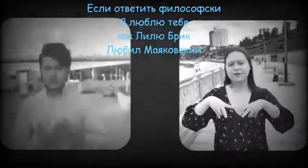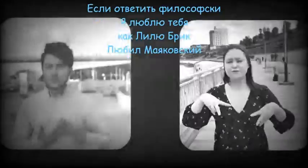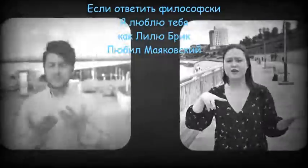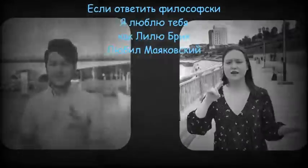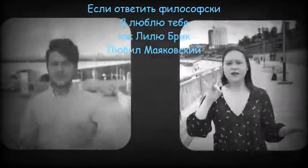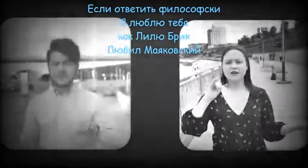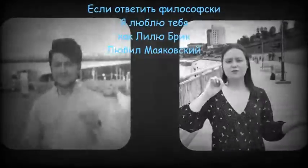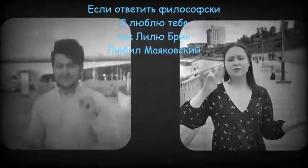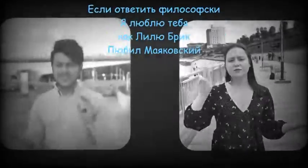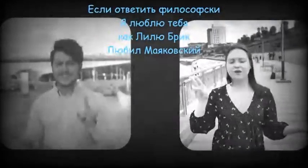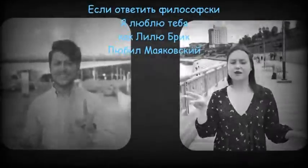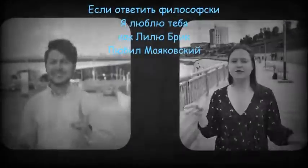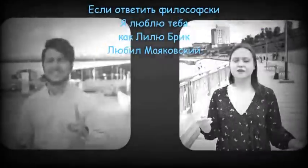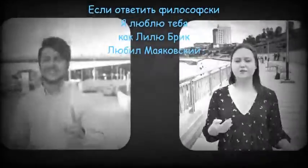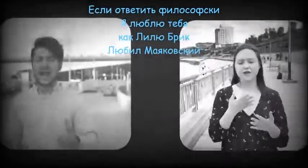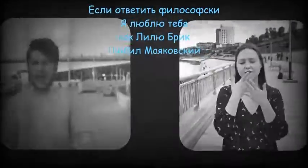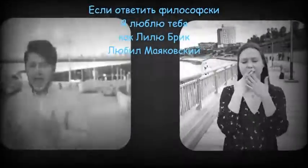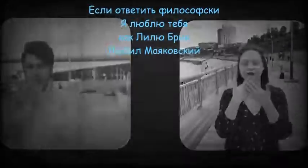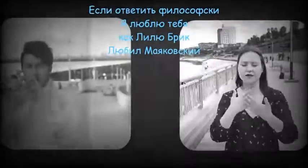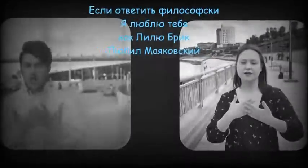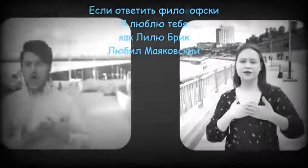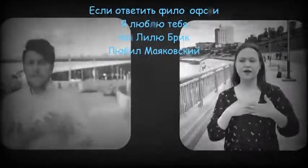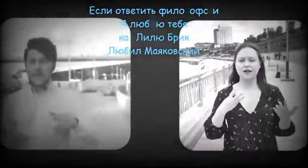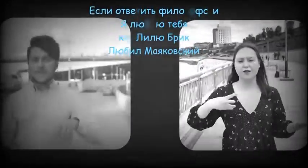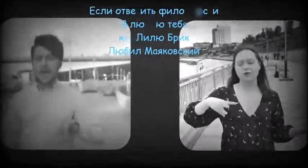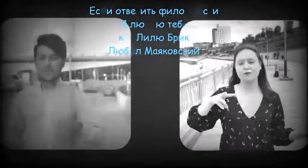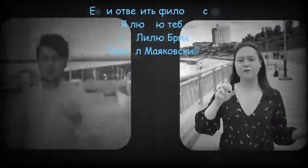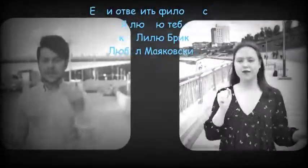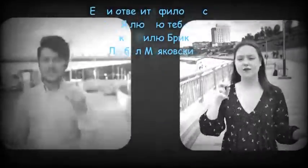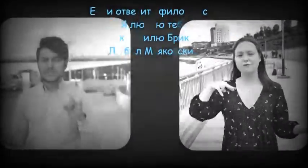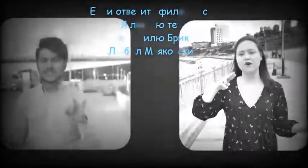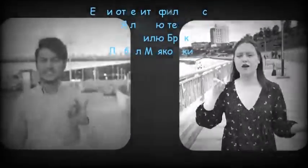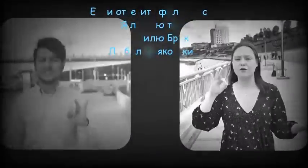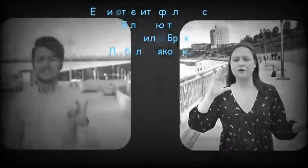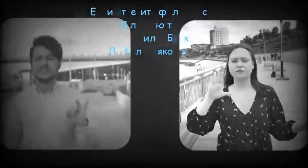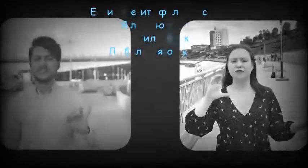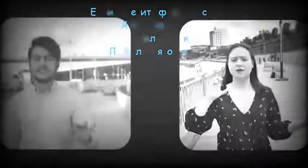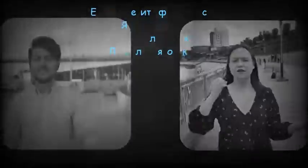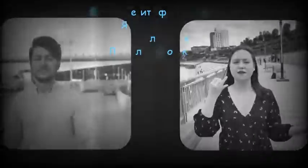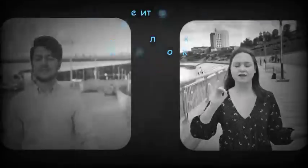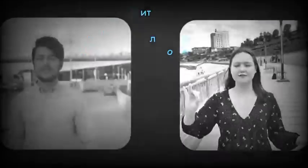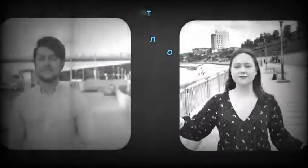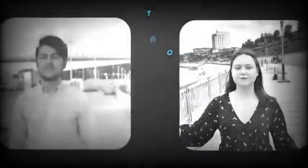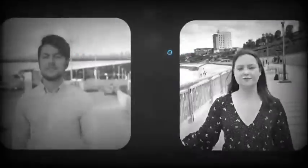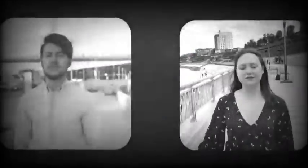я люблю тебя, как и Любрик любил Маяковский.